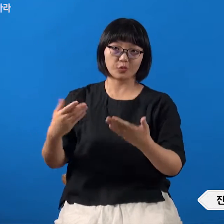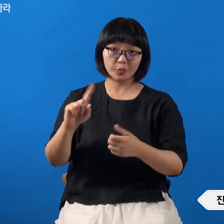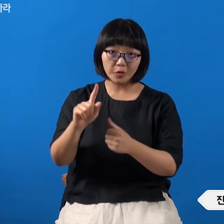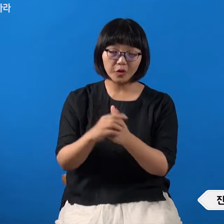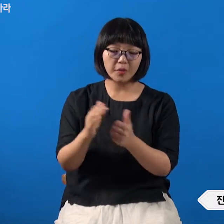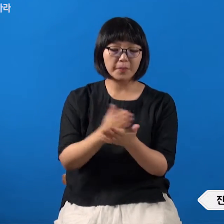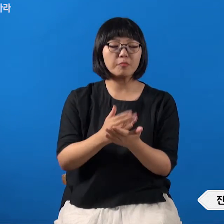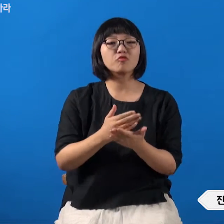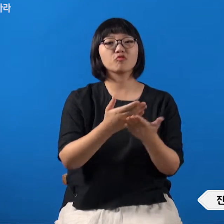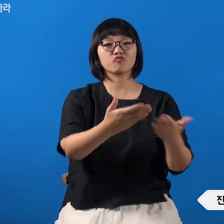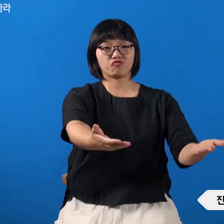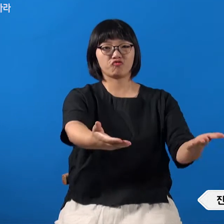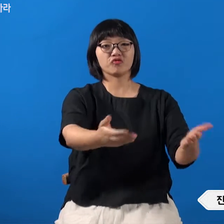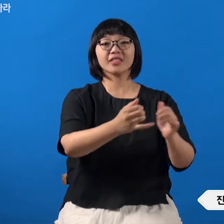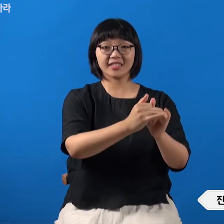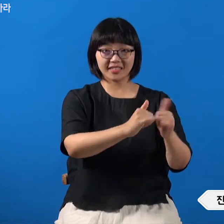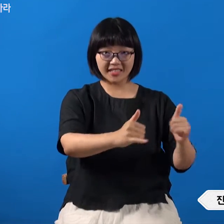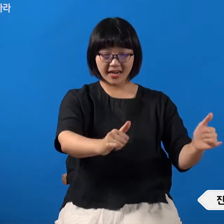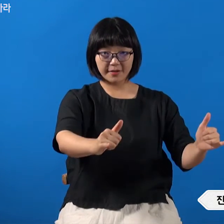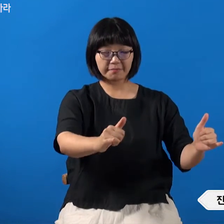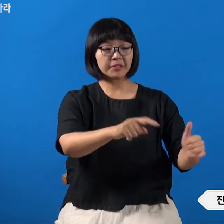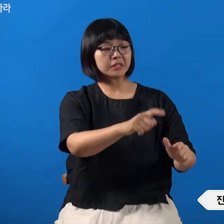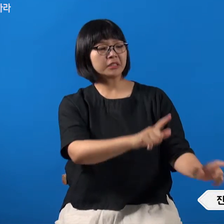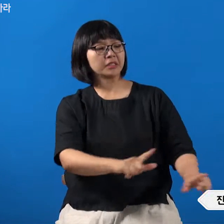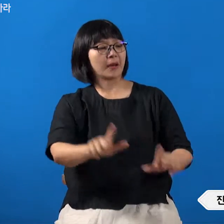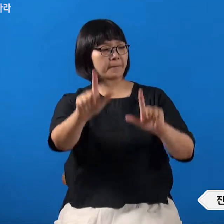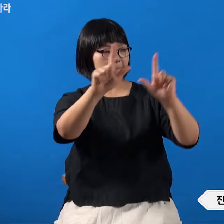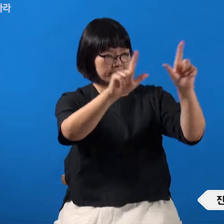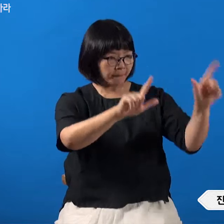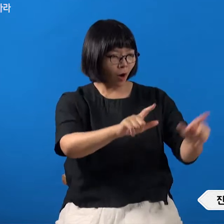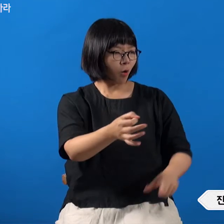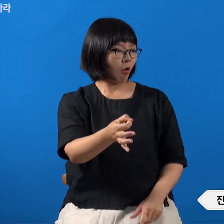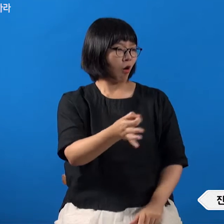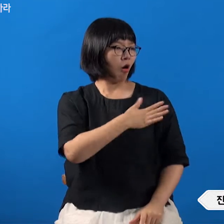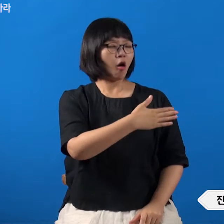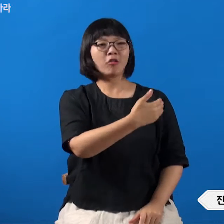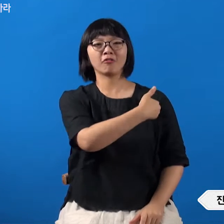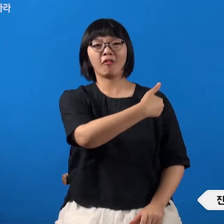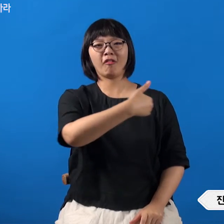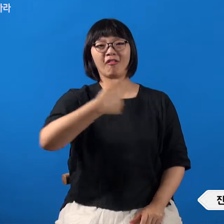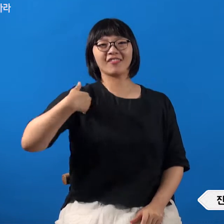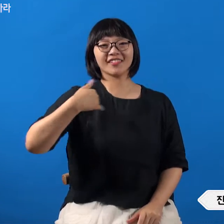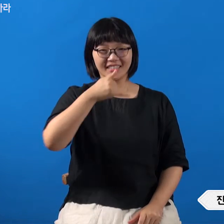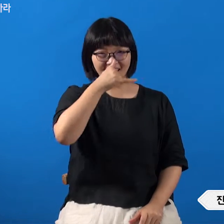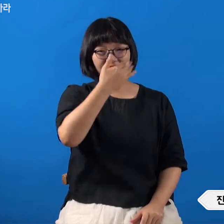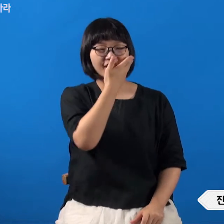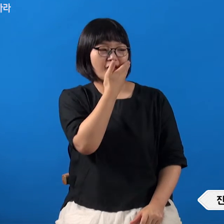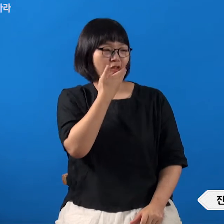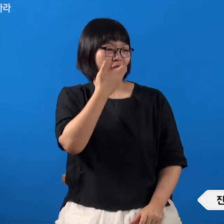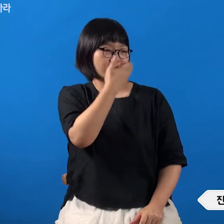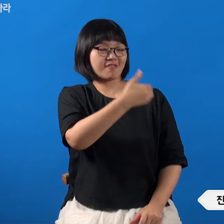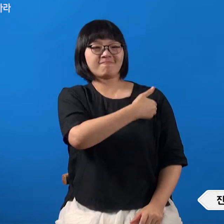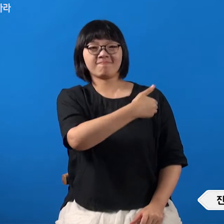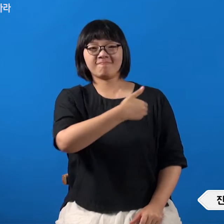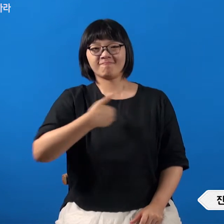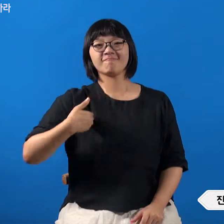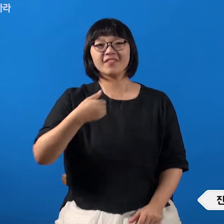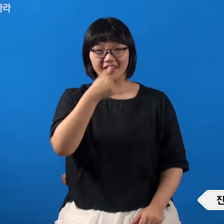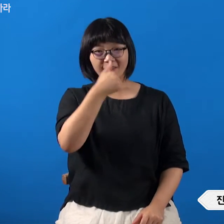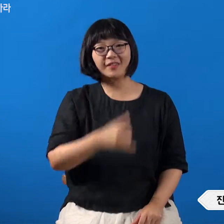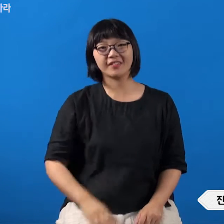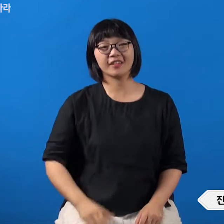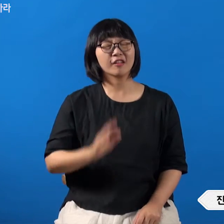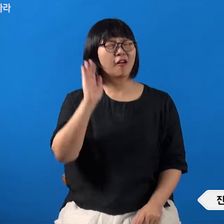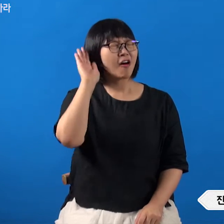삶 가운데 더 풍성함이 있다고 말씀합니다. 윤택함이 있다고 말씀합니다. 더 큰